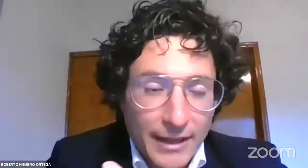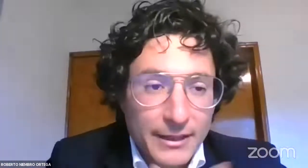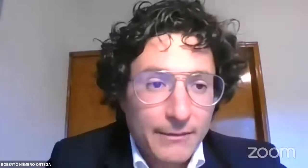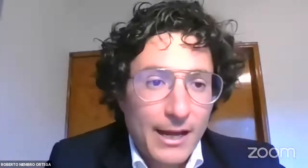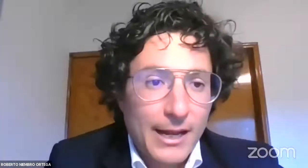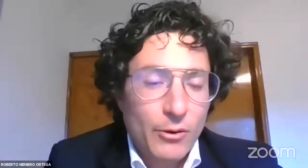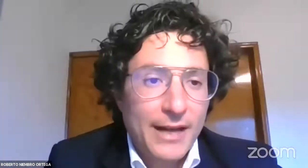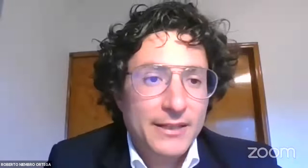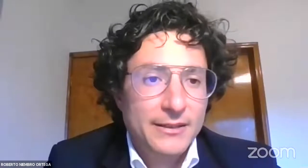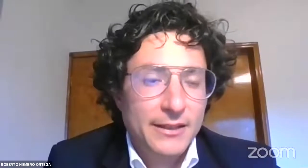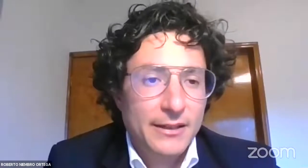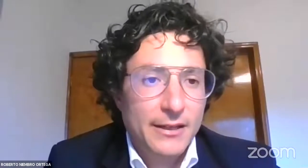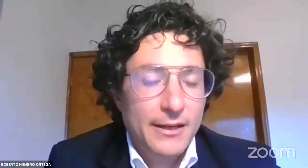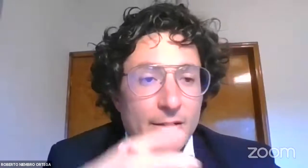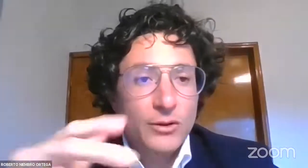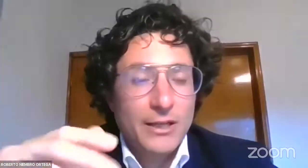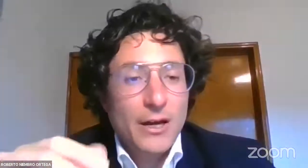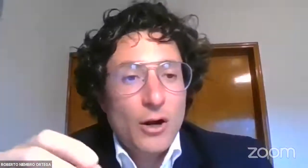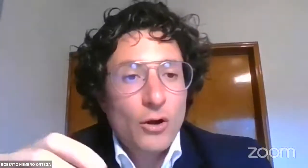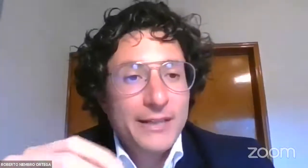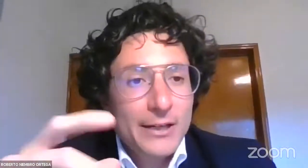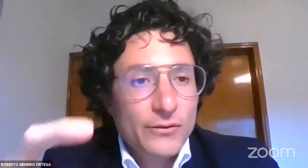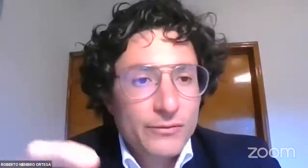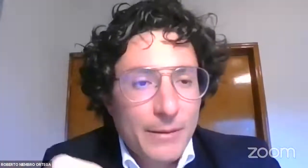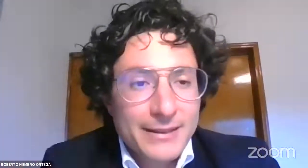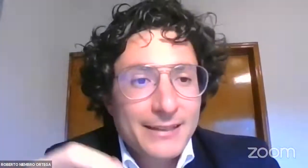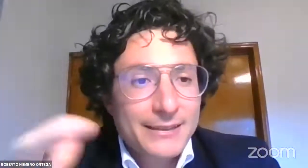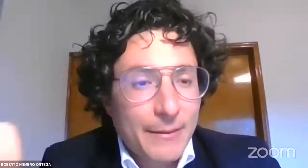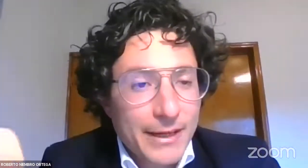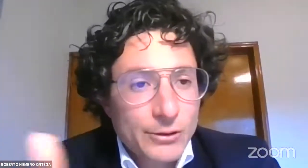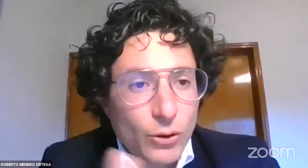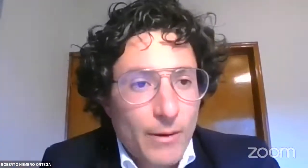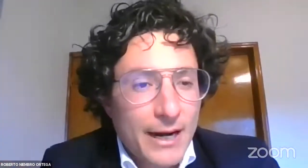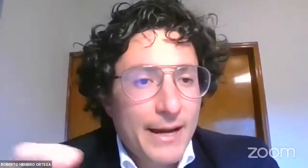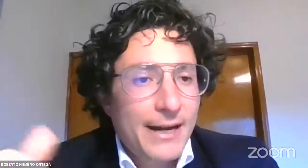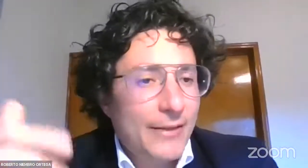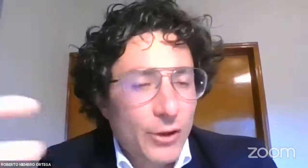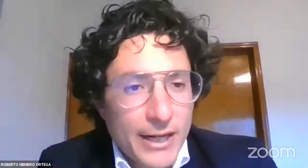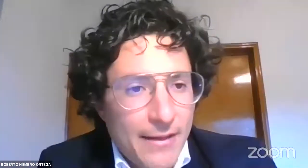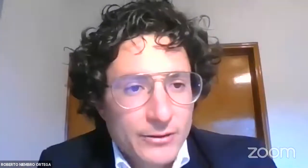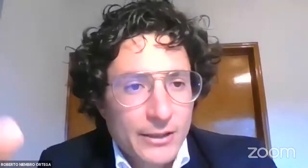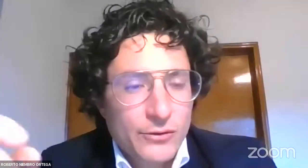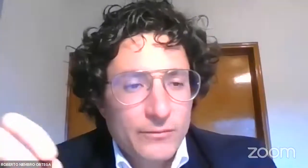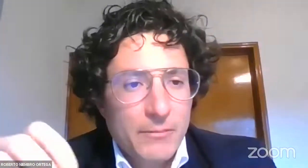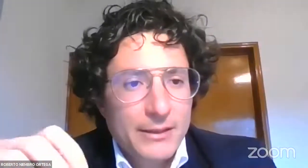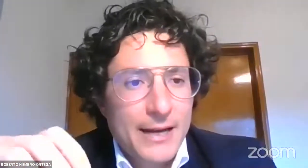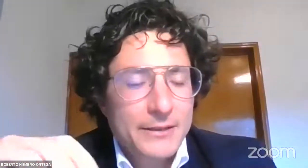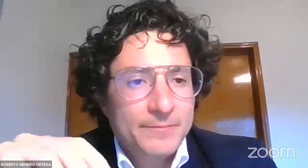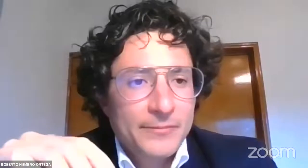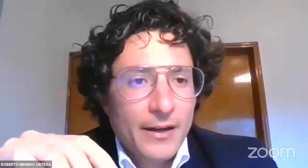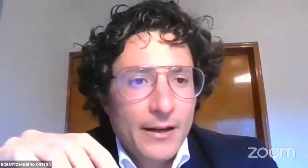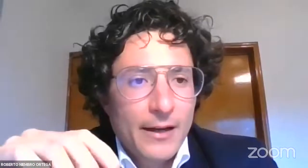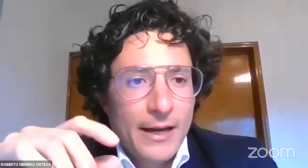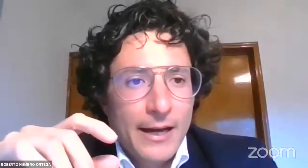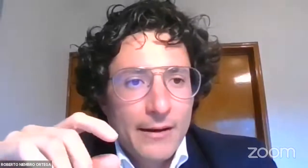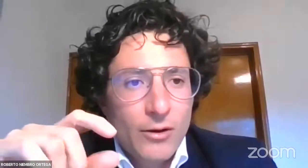concepción sustantiva de la democracia, etc. Entonces, los derechos fundamentales, y también esto lo van a ver en la teoría de los derechos